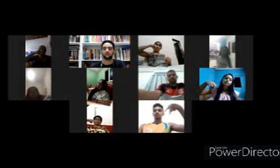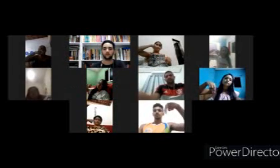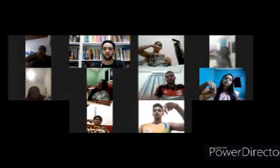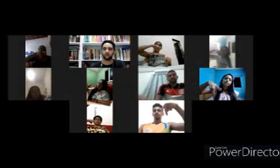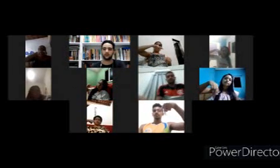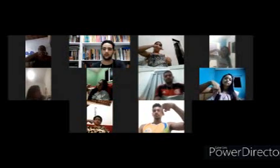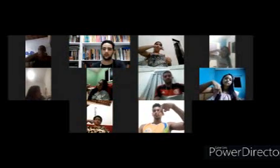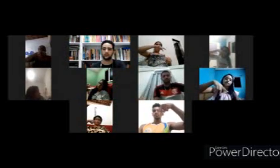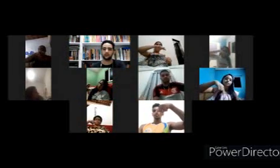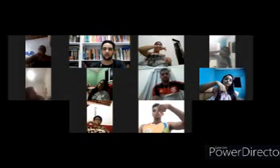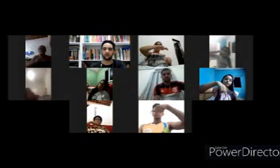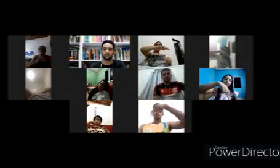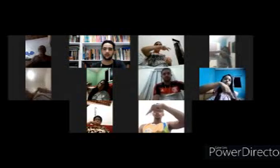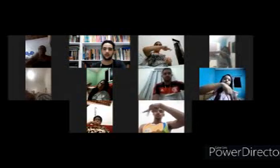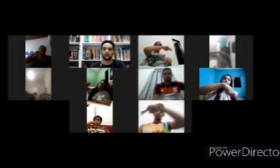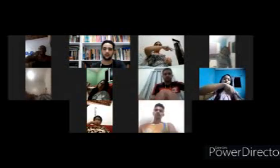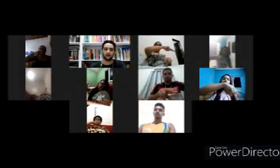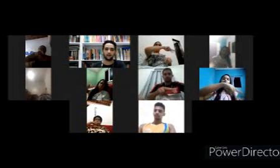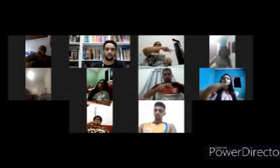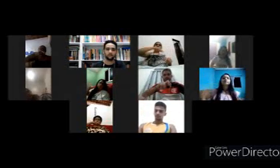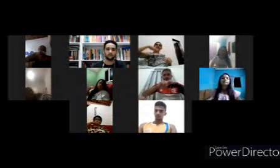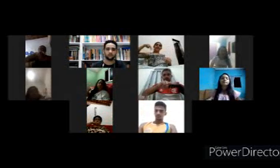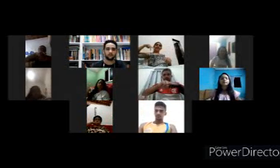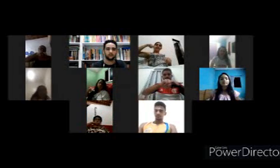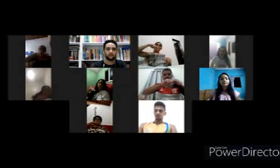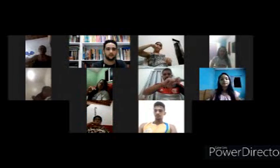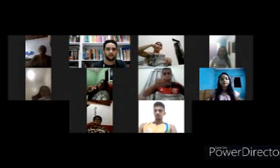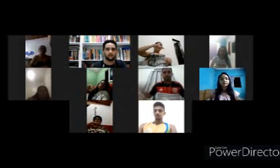Com os 2 dedinhos. Andar.